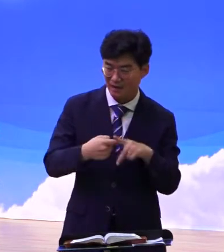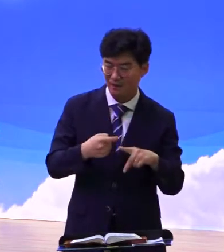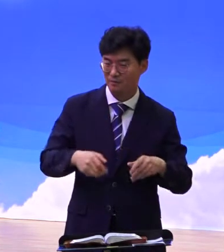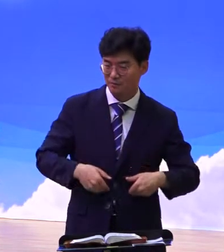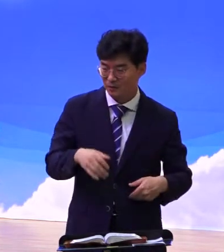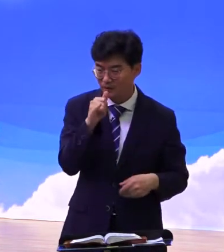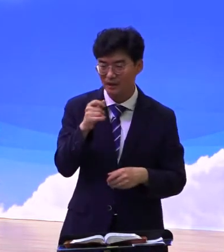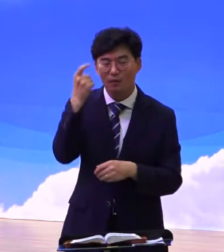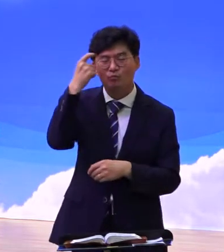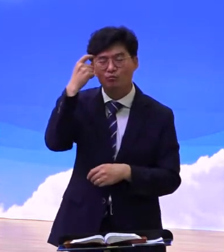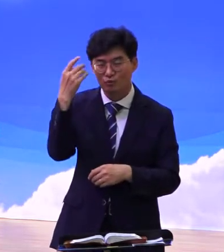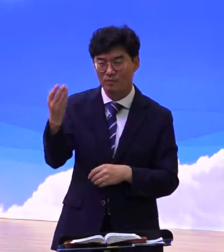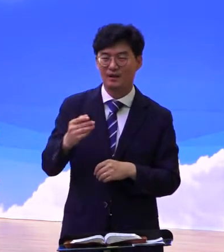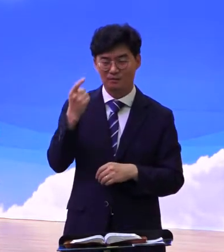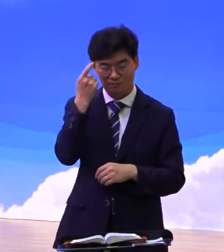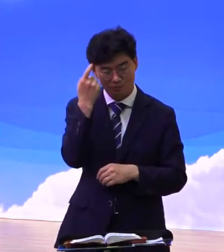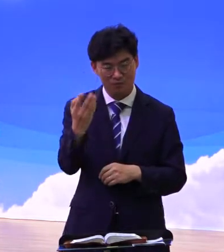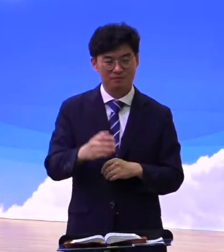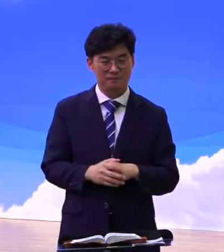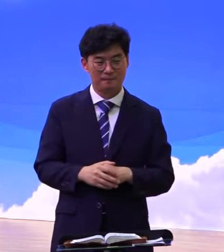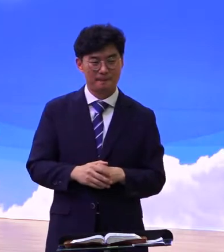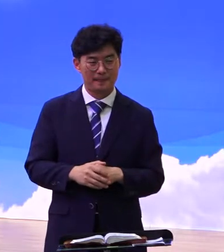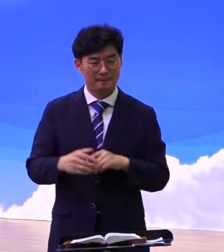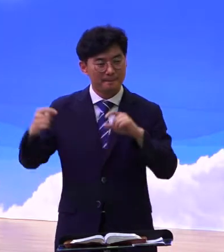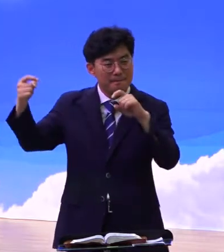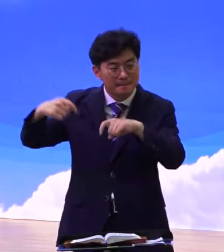그 말씀을 상고하십시오.